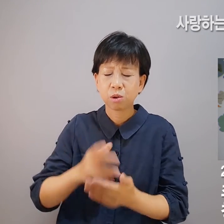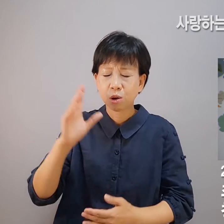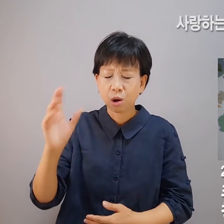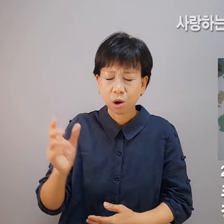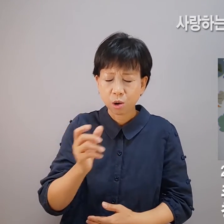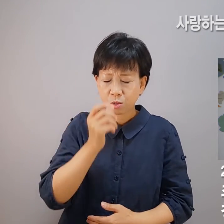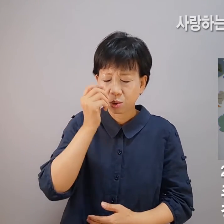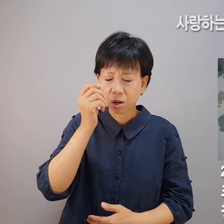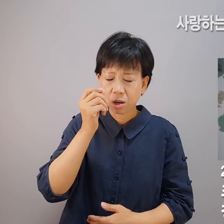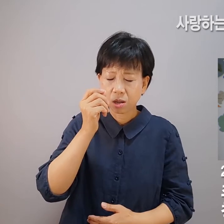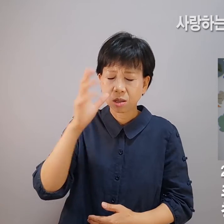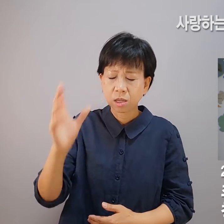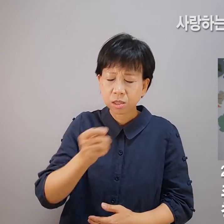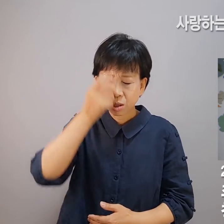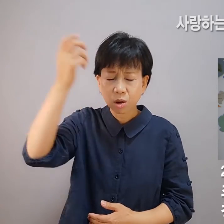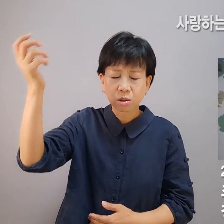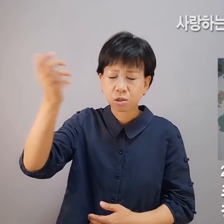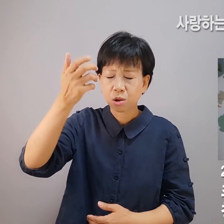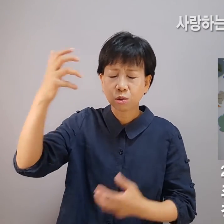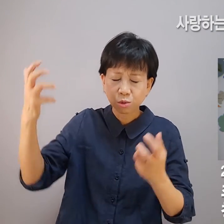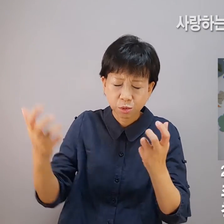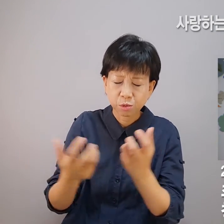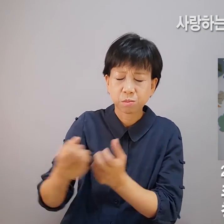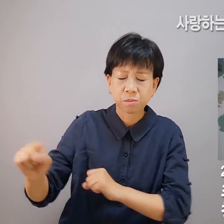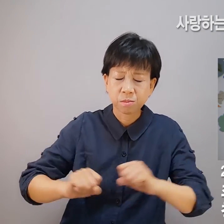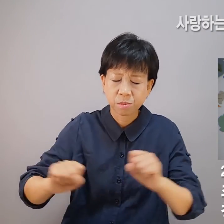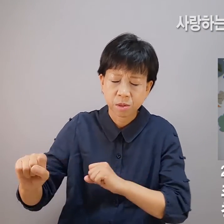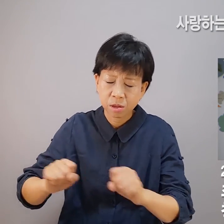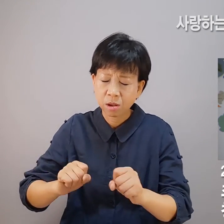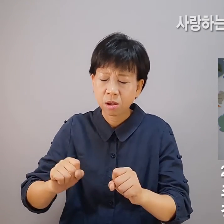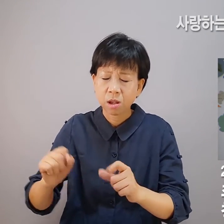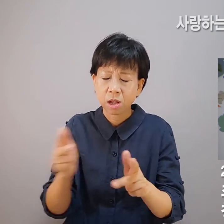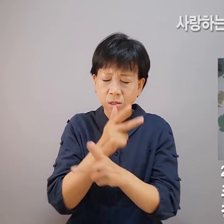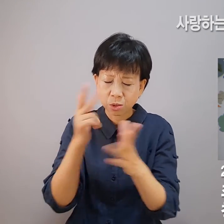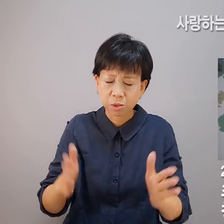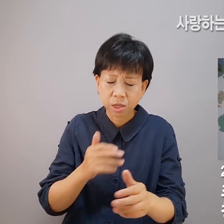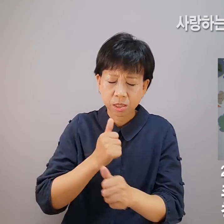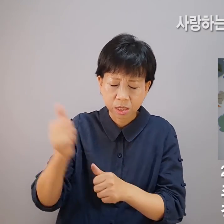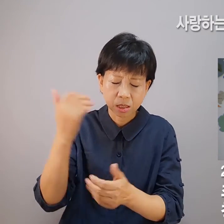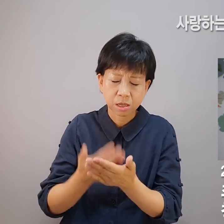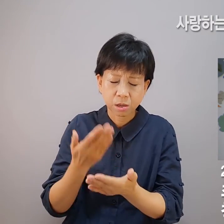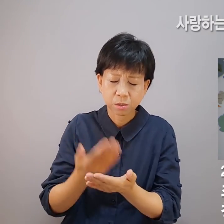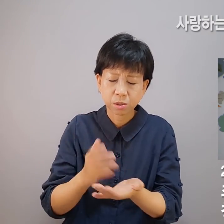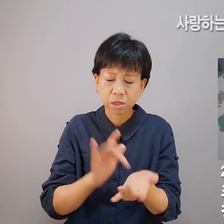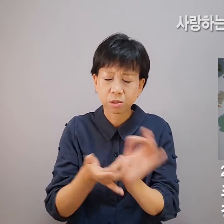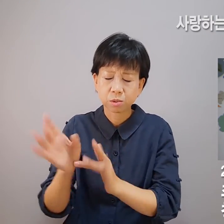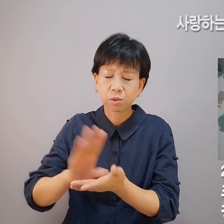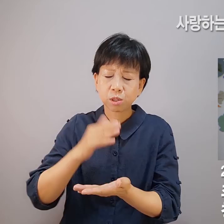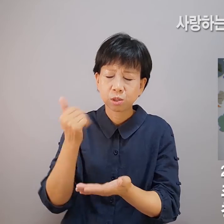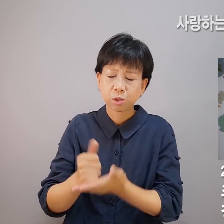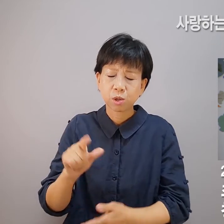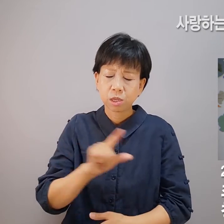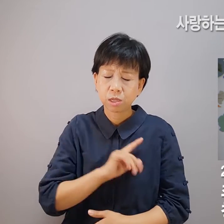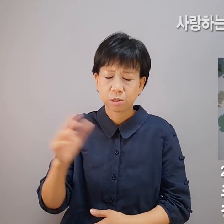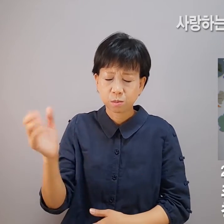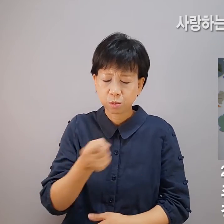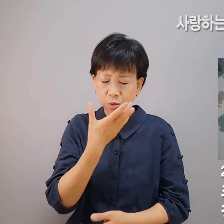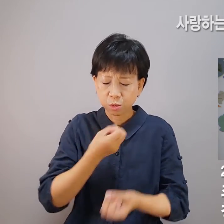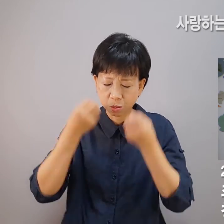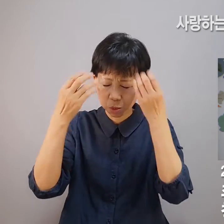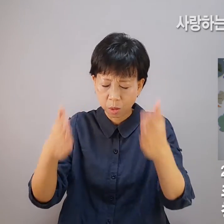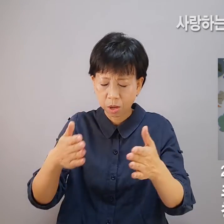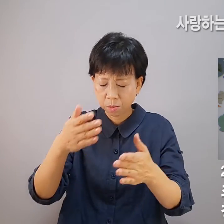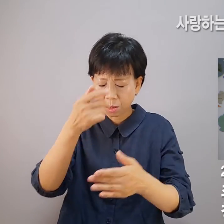성령이여 충만히 역사하여 주셔서 한 주간 승리하게 하여 주시옵소서. 예수 그리스도의 이름으로